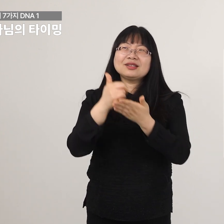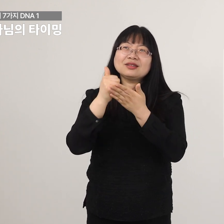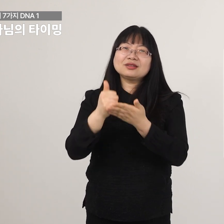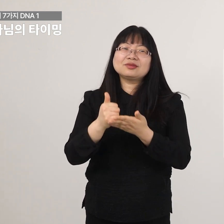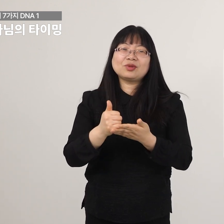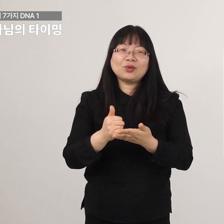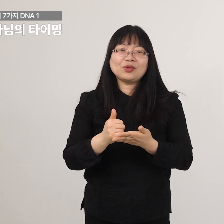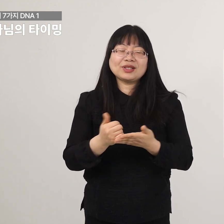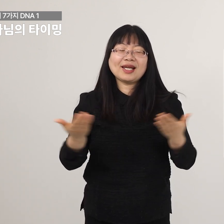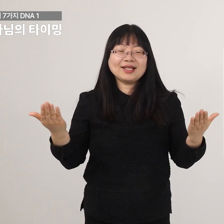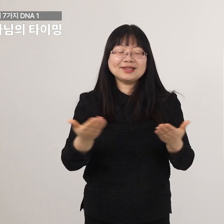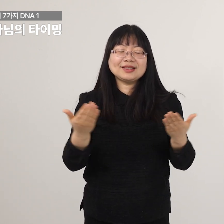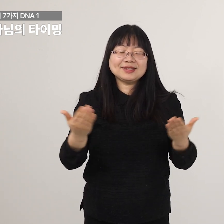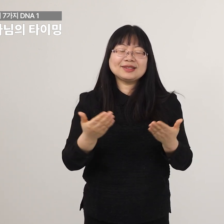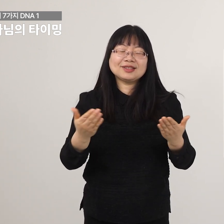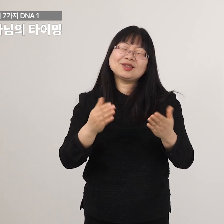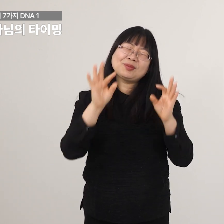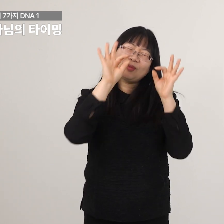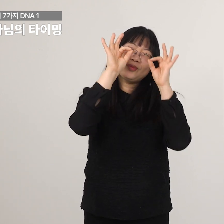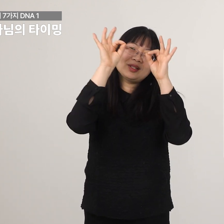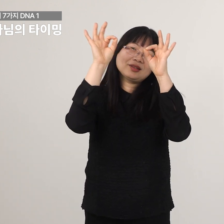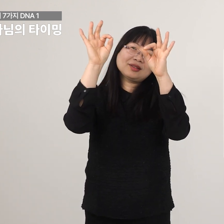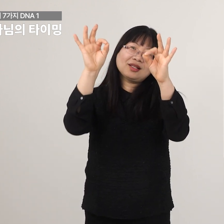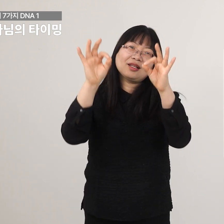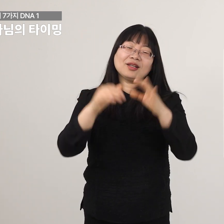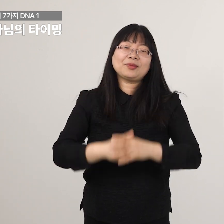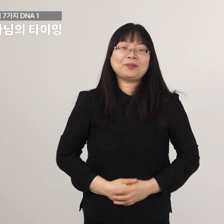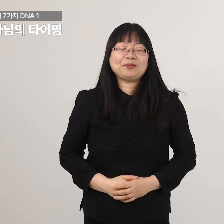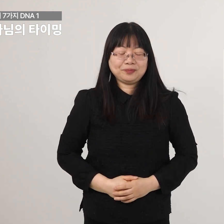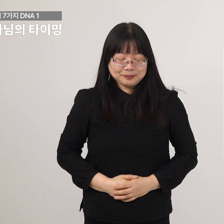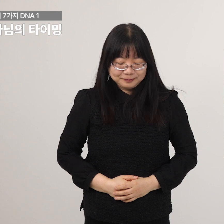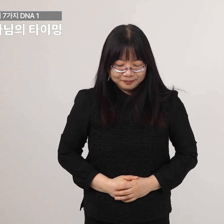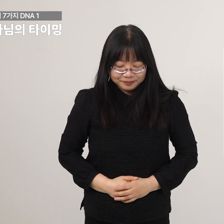주의 일을 보겠네.